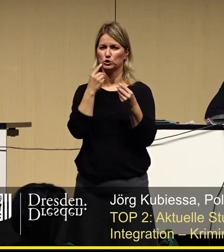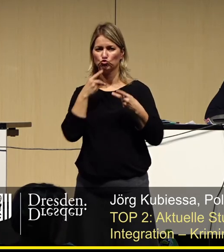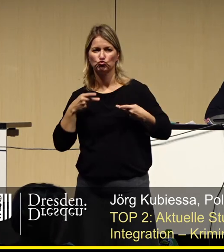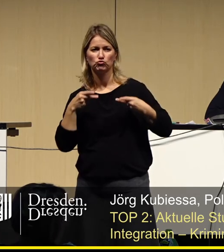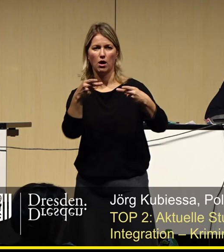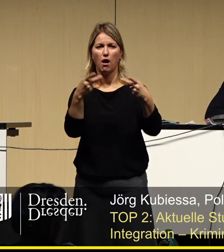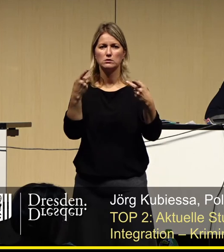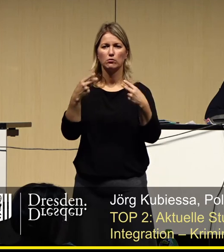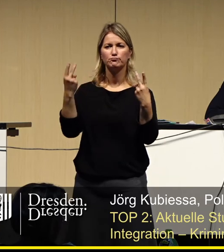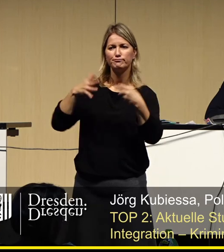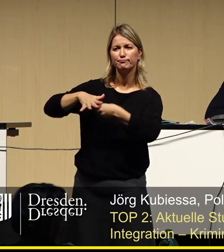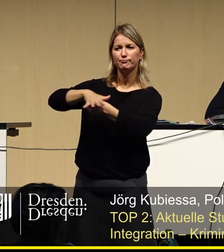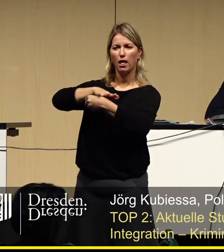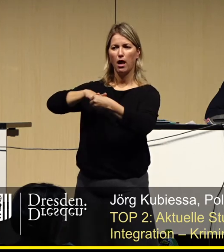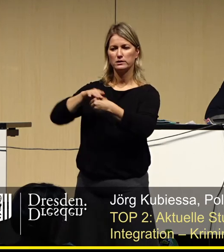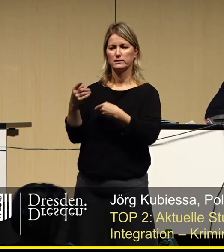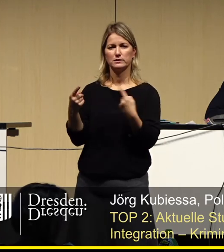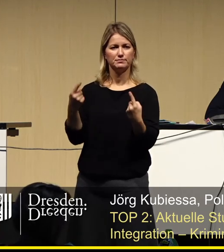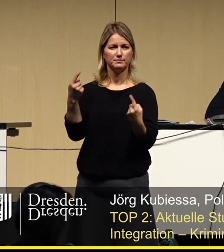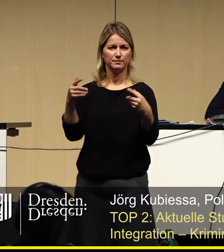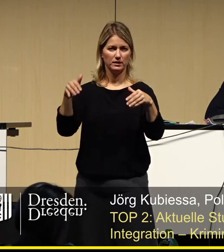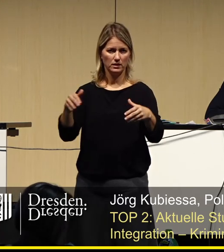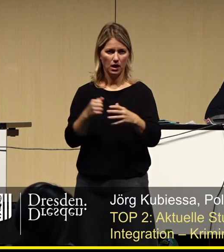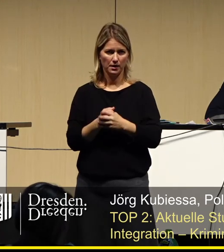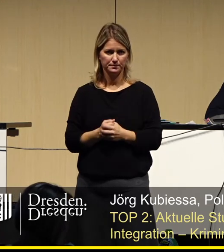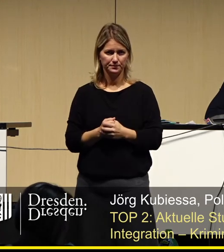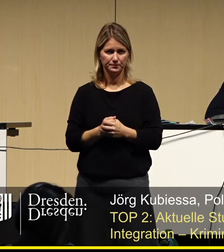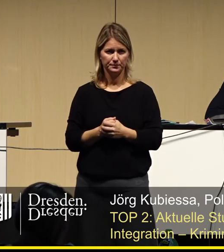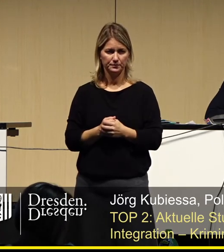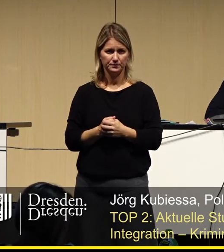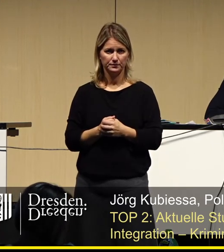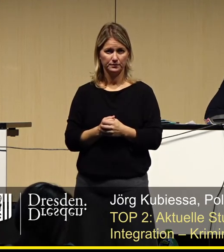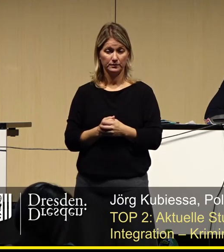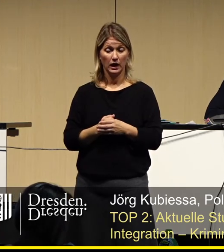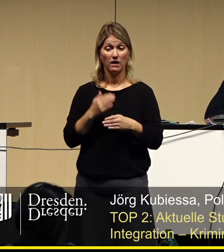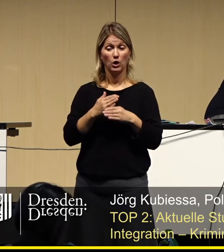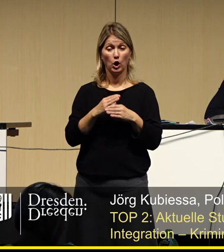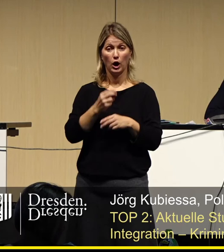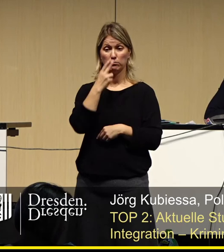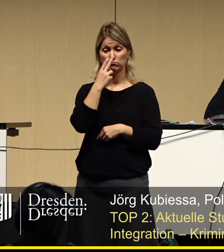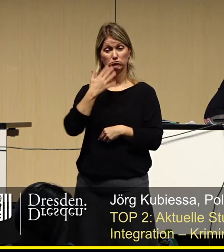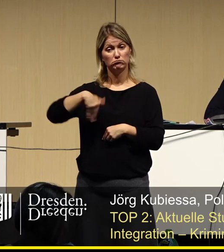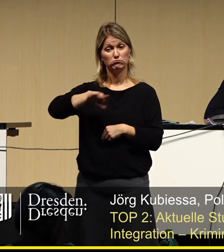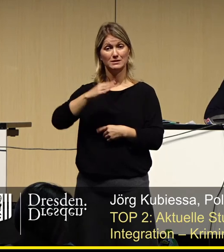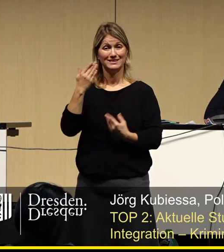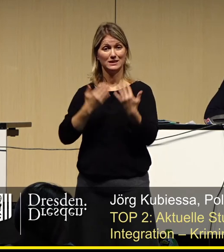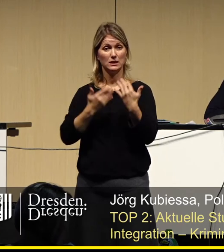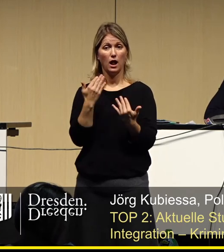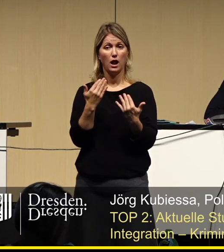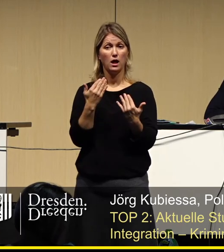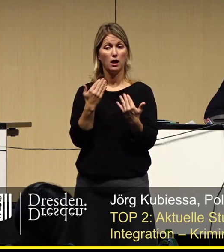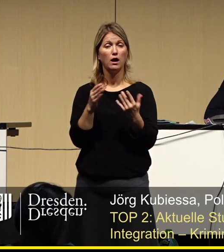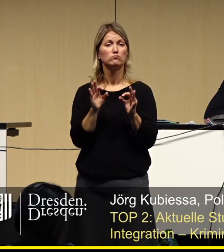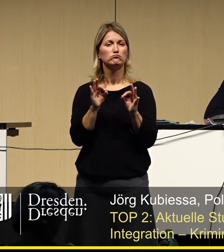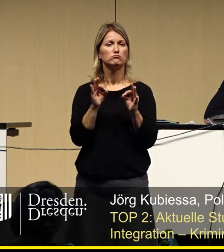antreffen. Und hier haben Sie diese Besonderheit, dass wir hier sehr gut im